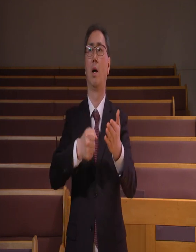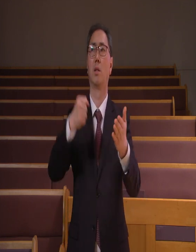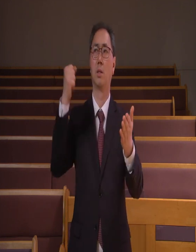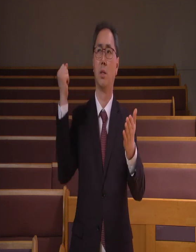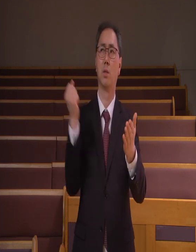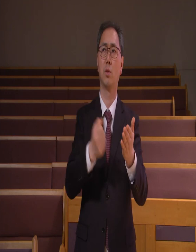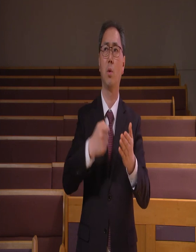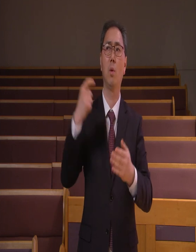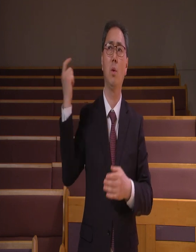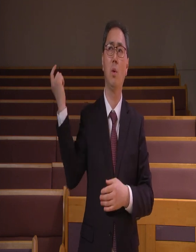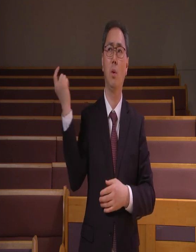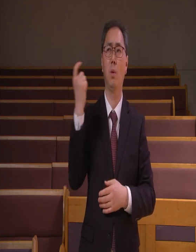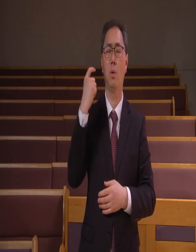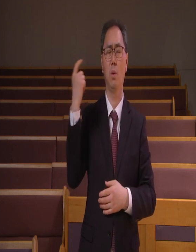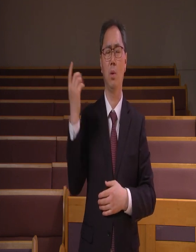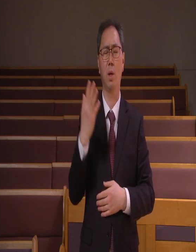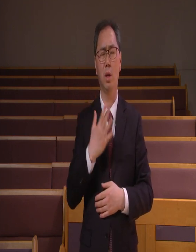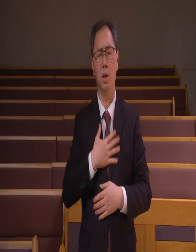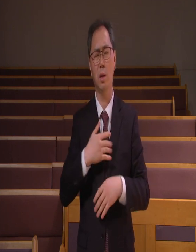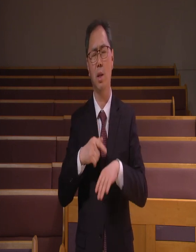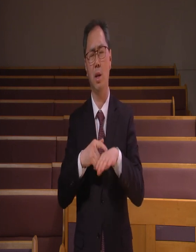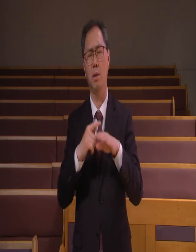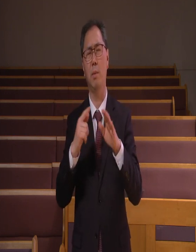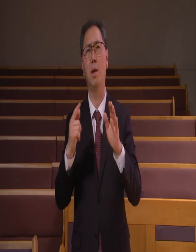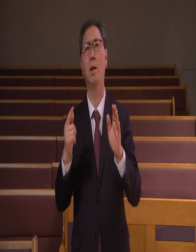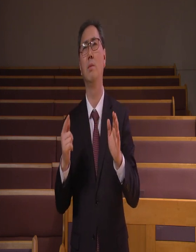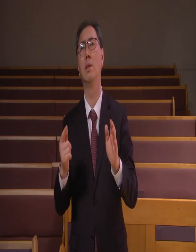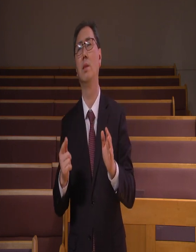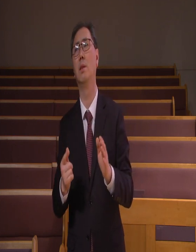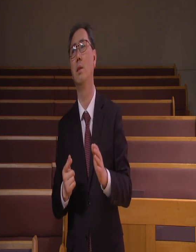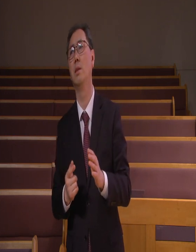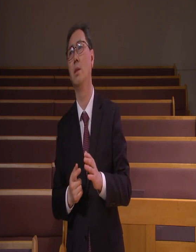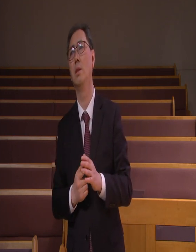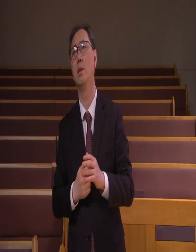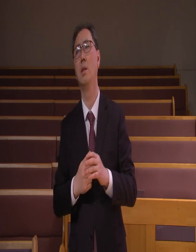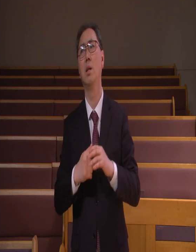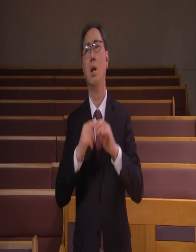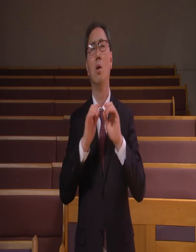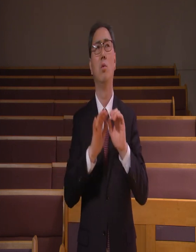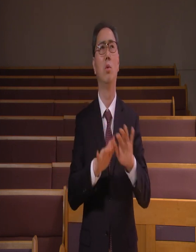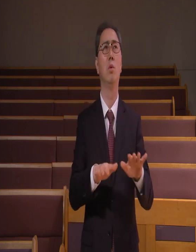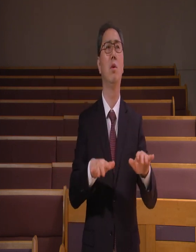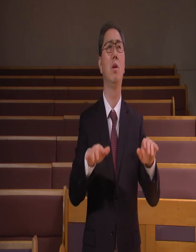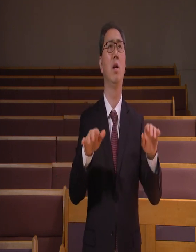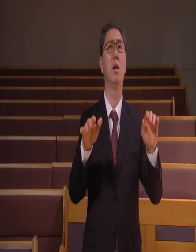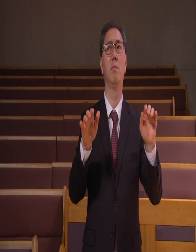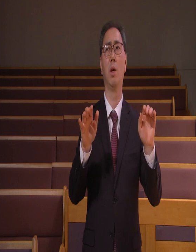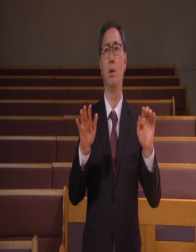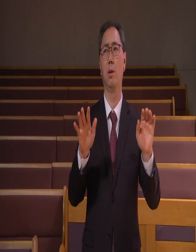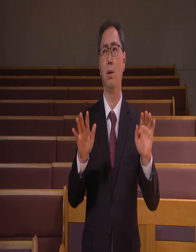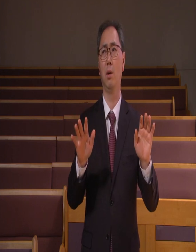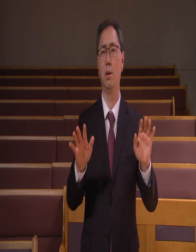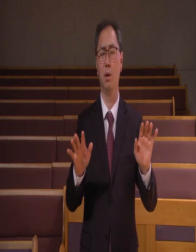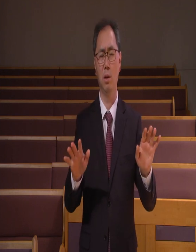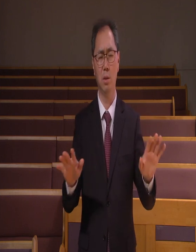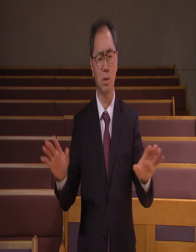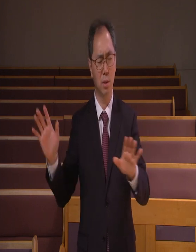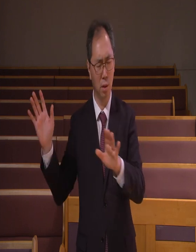못으로 망치 소리 내 마음